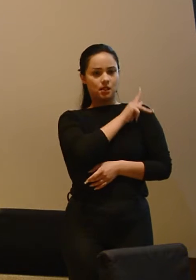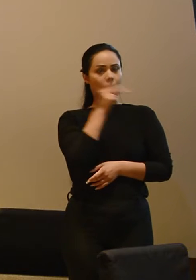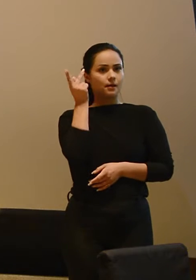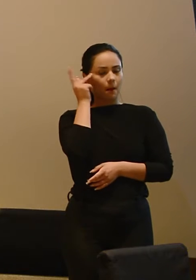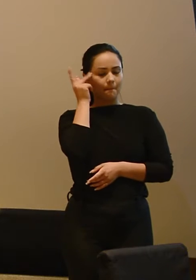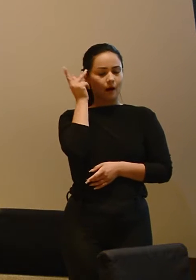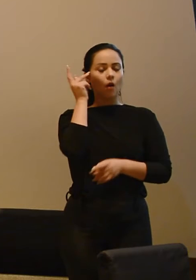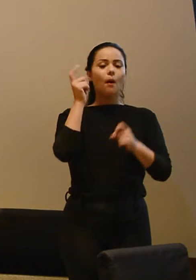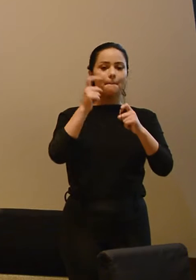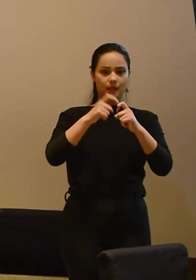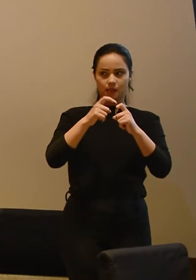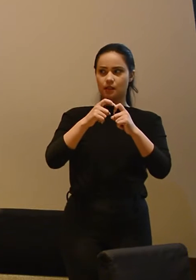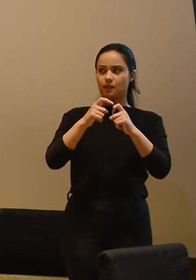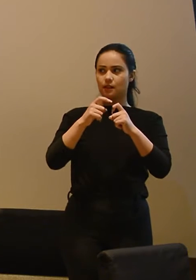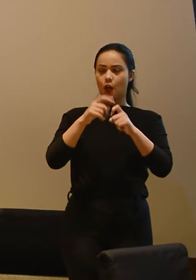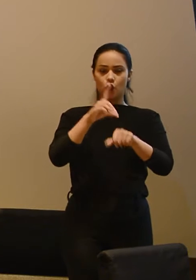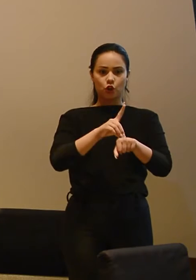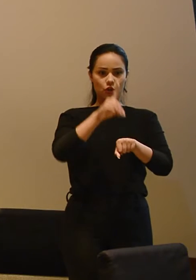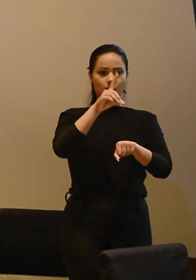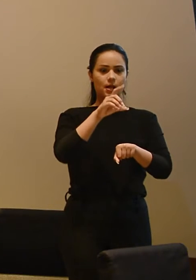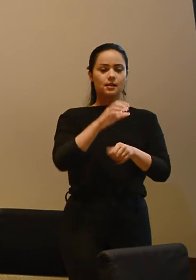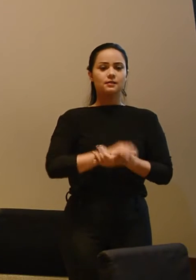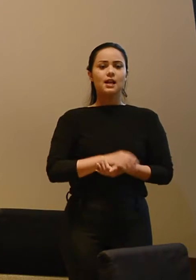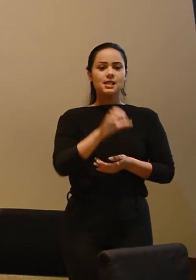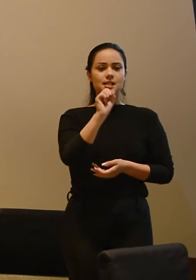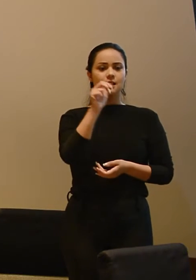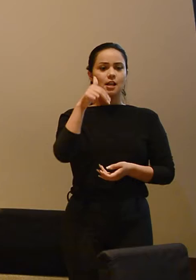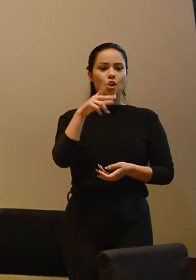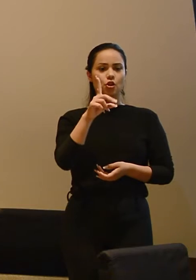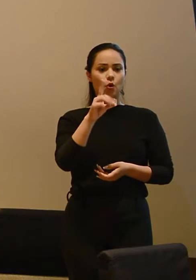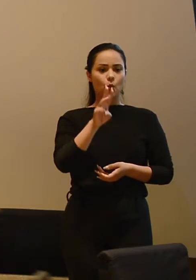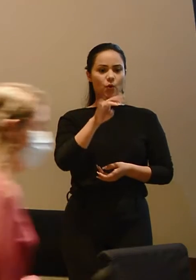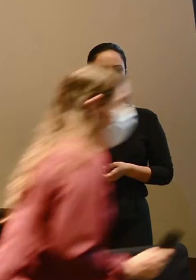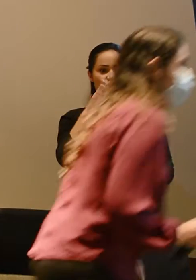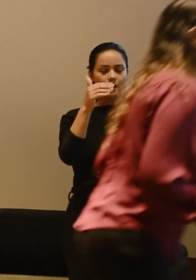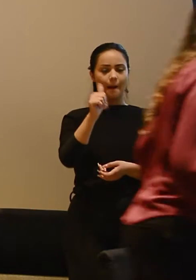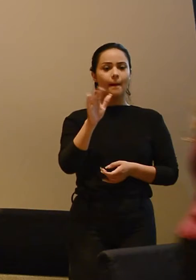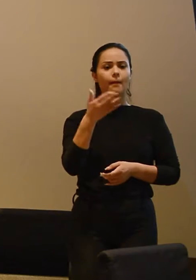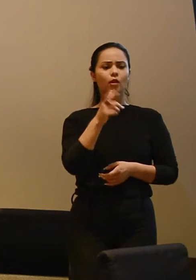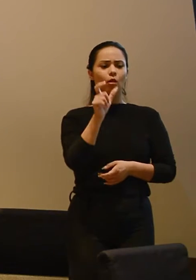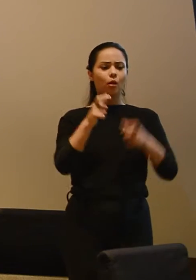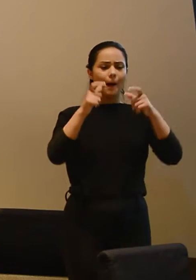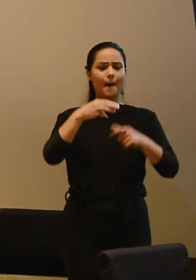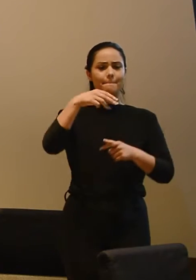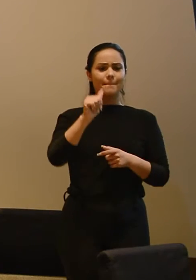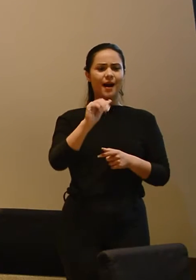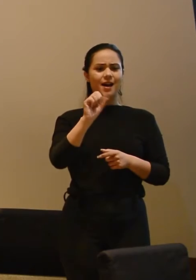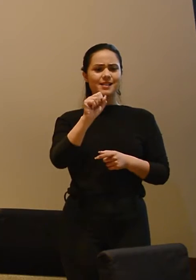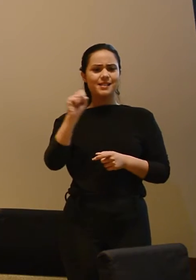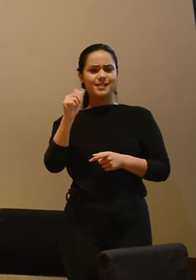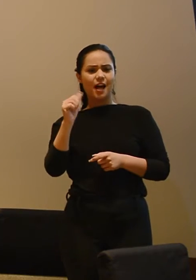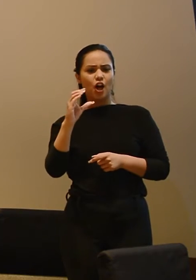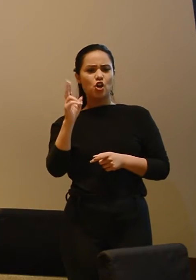de Medicina, doutorado sanduíche no Massachusetts, Eye and Ear Infirmary, Harvard